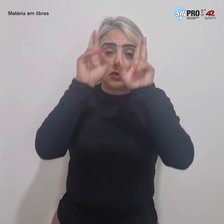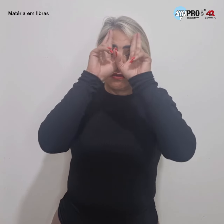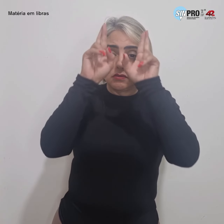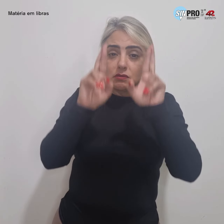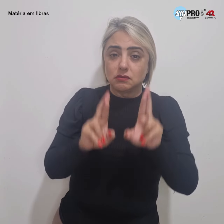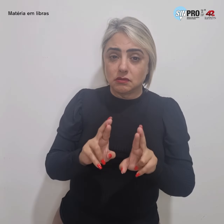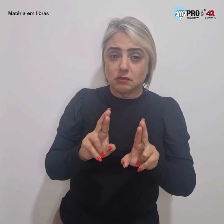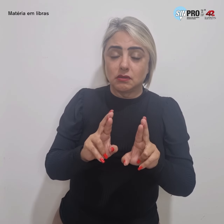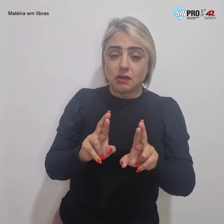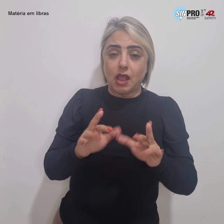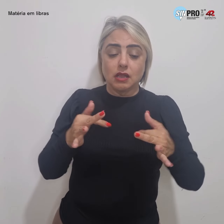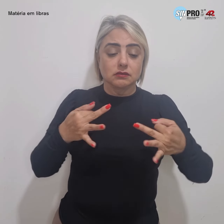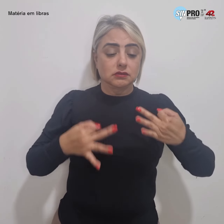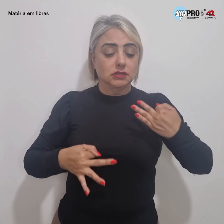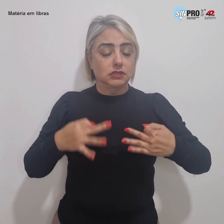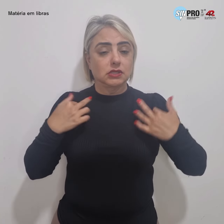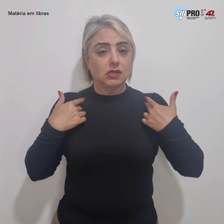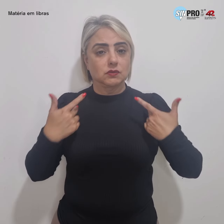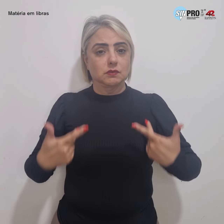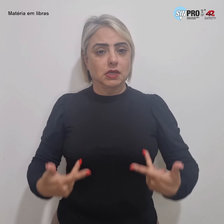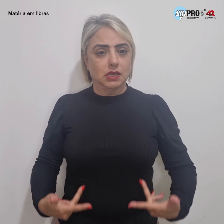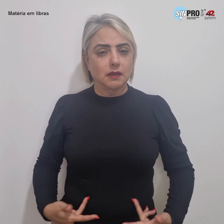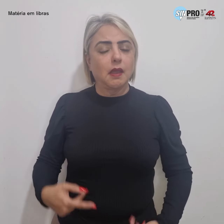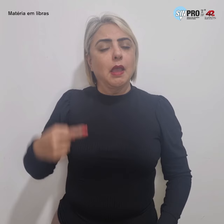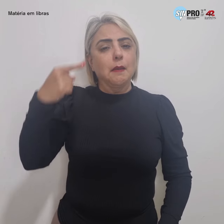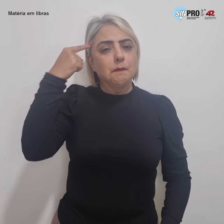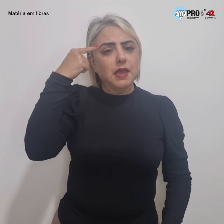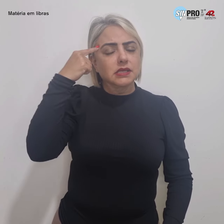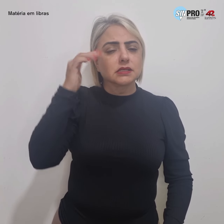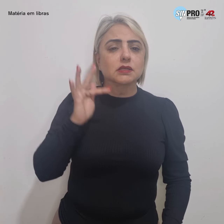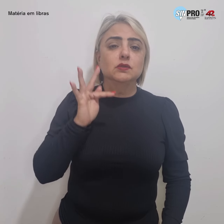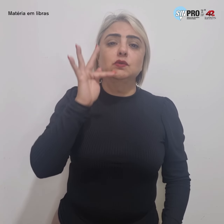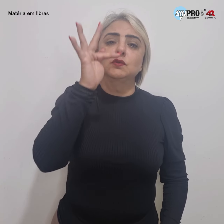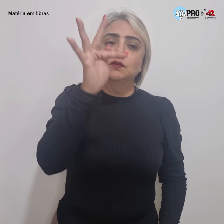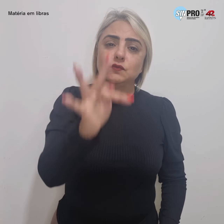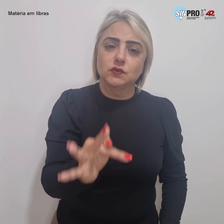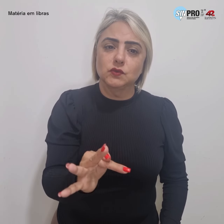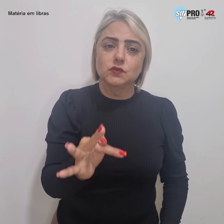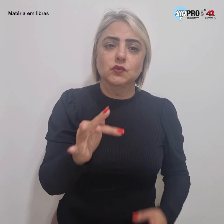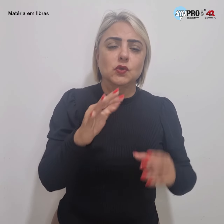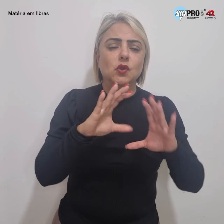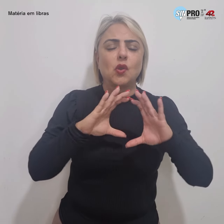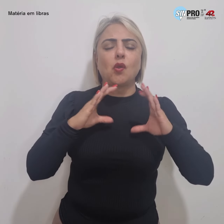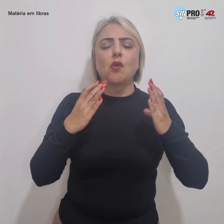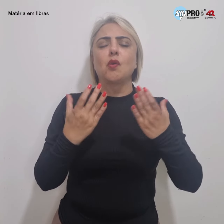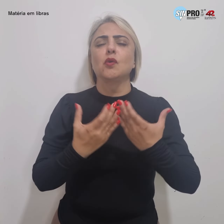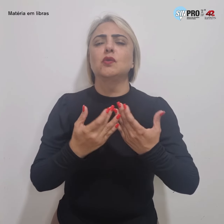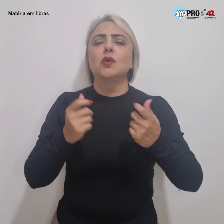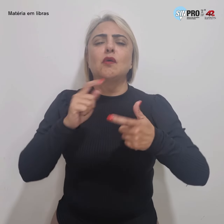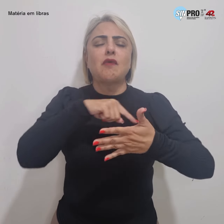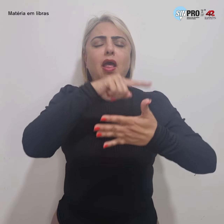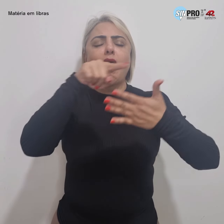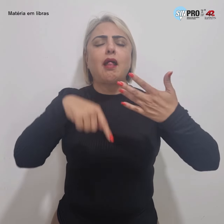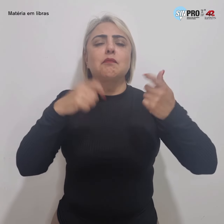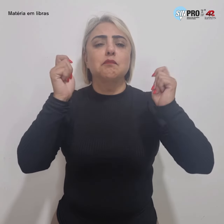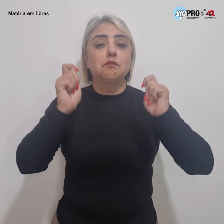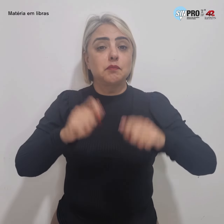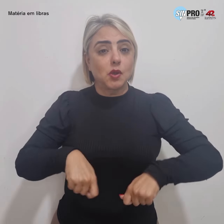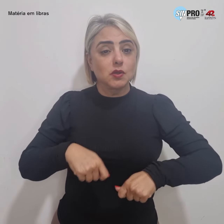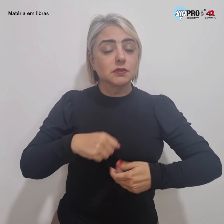sua dignidade humana, pensando no futuro, no conjunto de possibilidades e